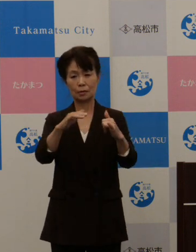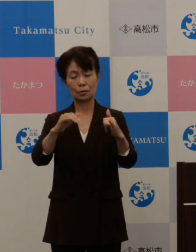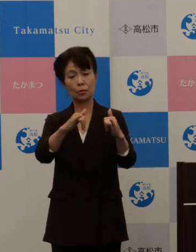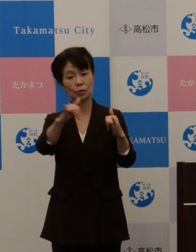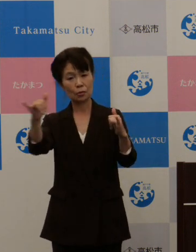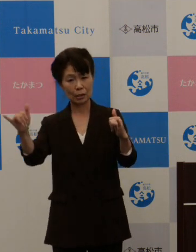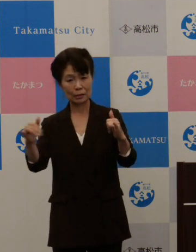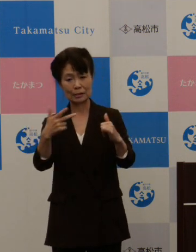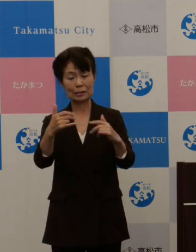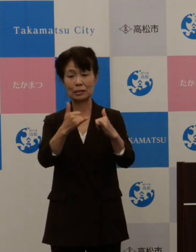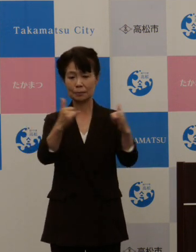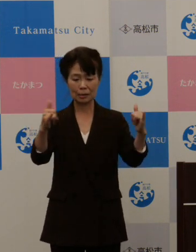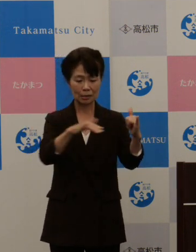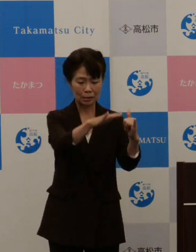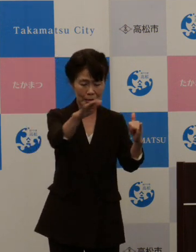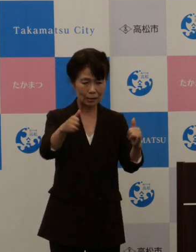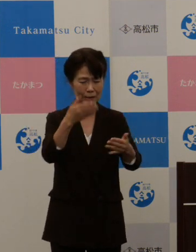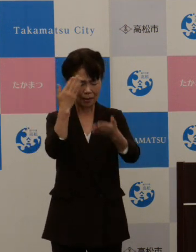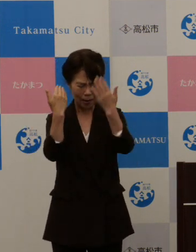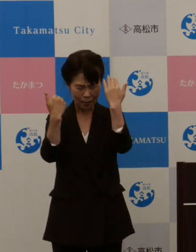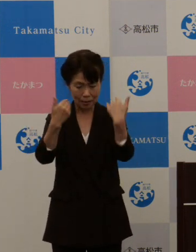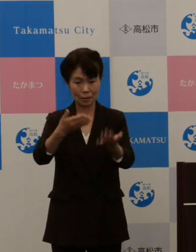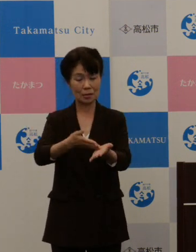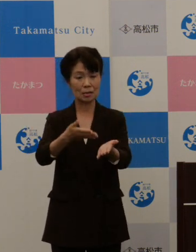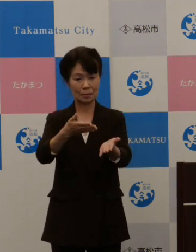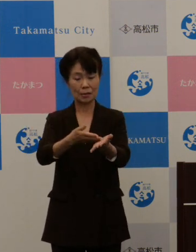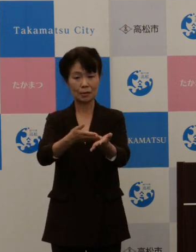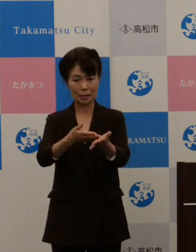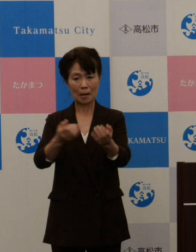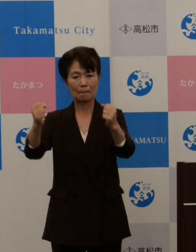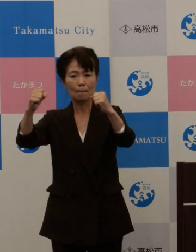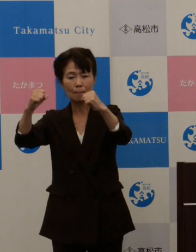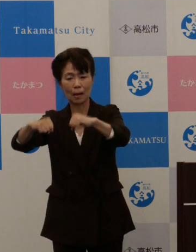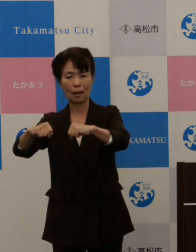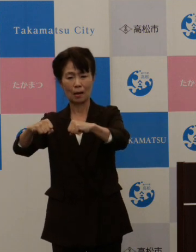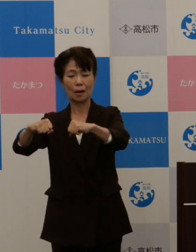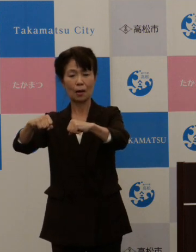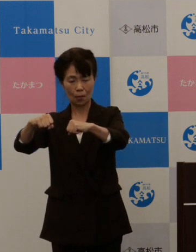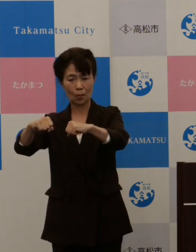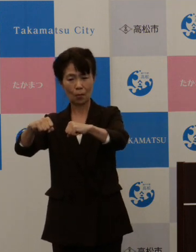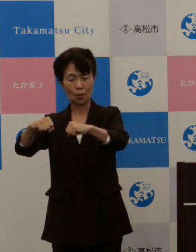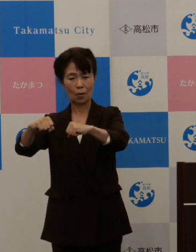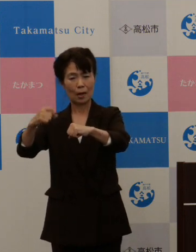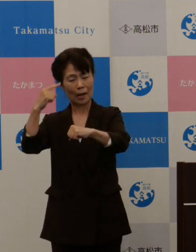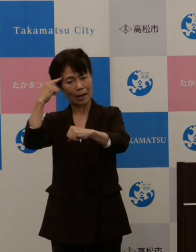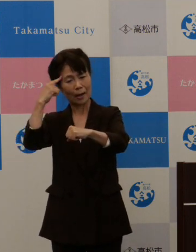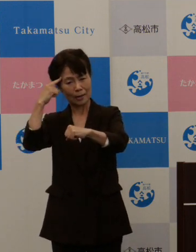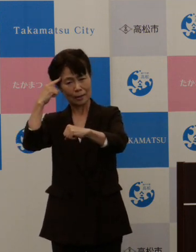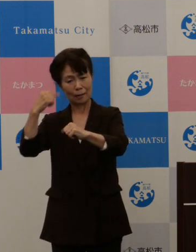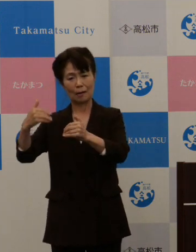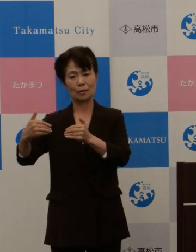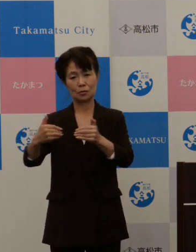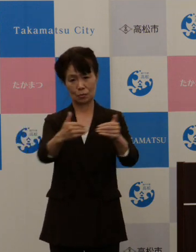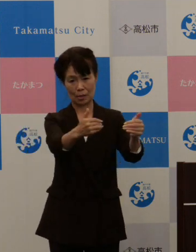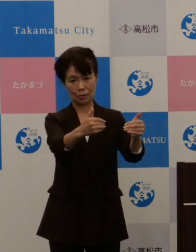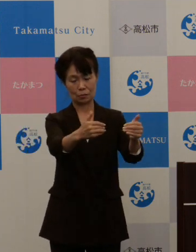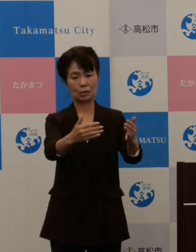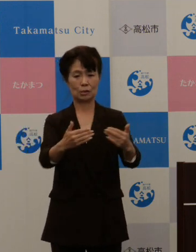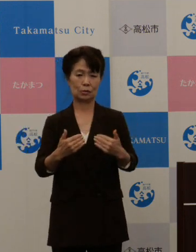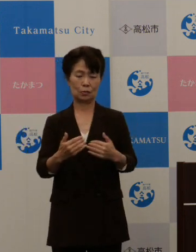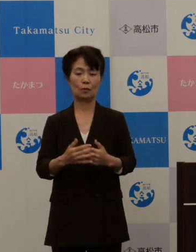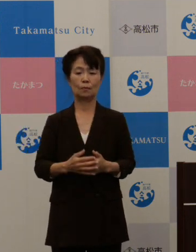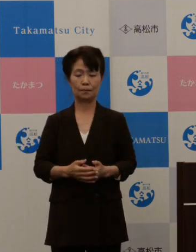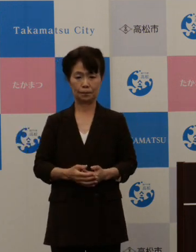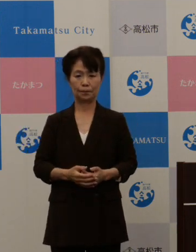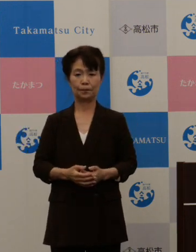市民に丁寧に説明を行い、合意形成を適切に図りながら進めていく必要があるというふうに思っておる